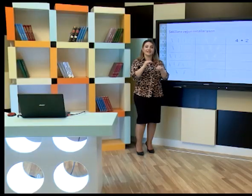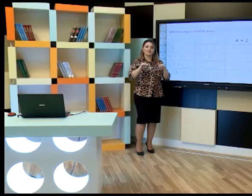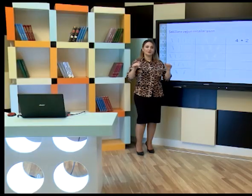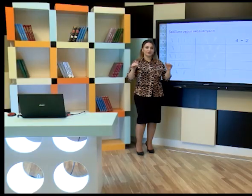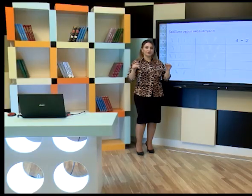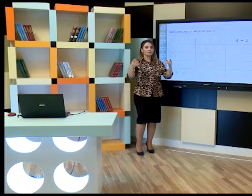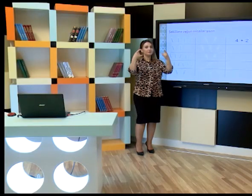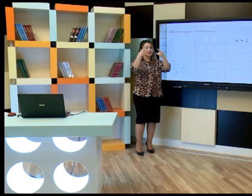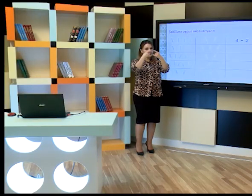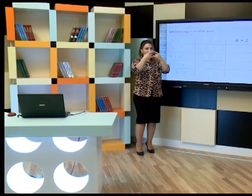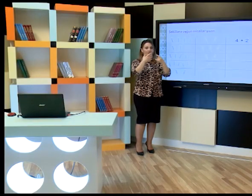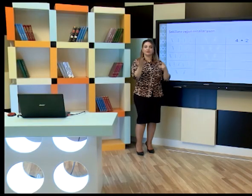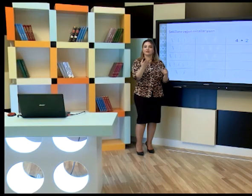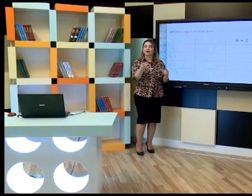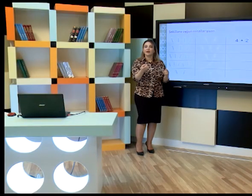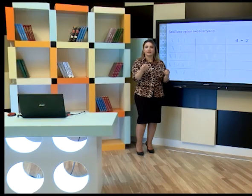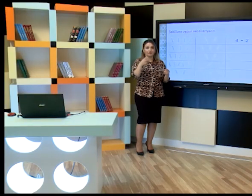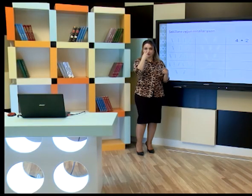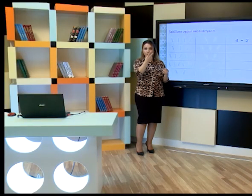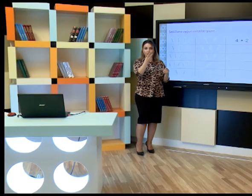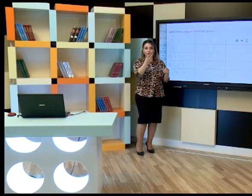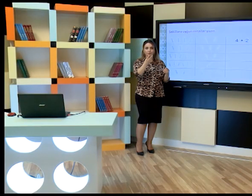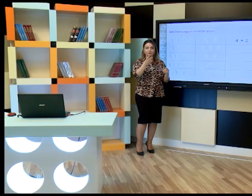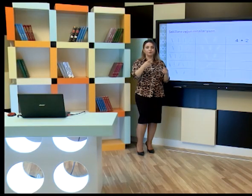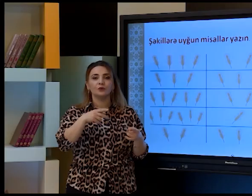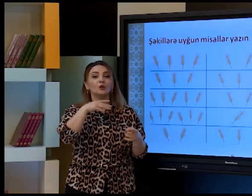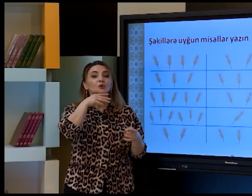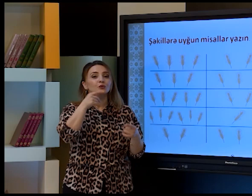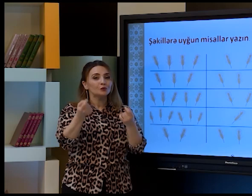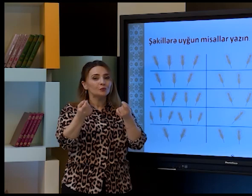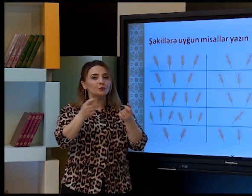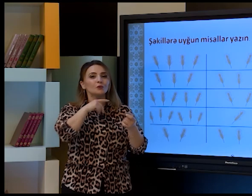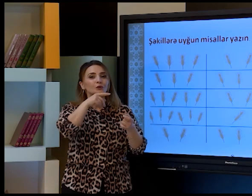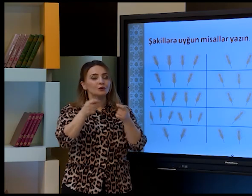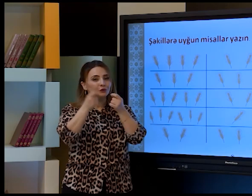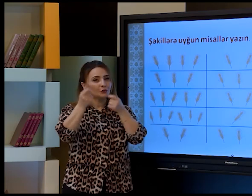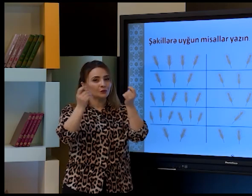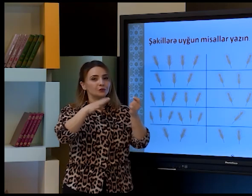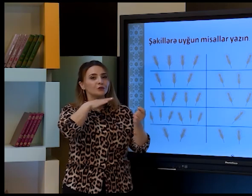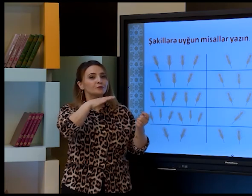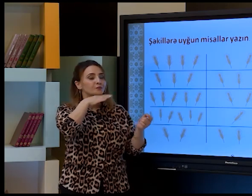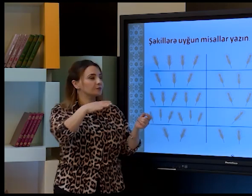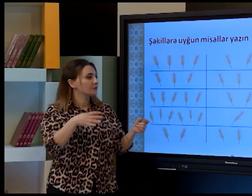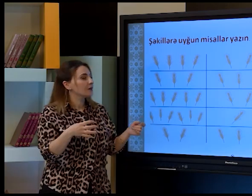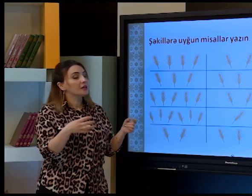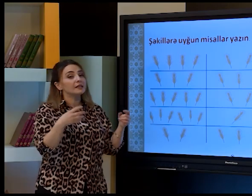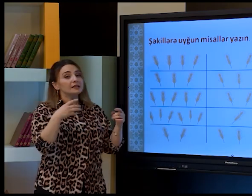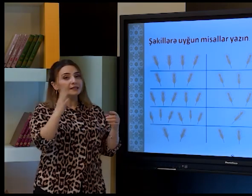Əziz uşaqlar, ekranlarda nə görürük? Sümbül görürük.